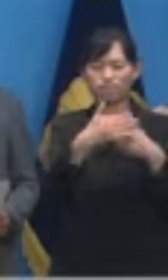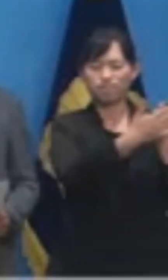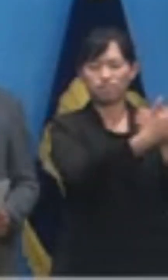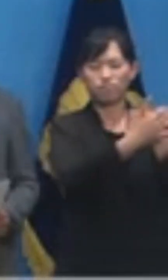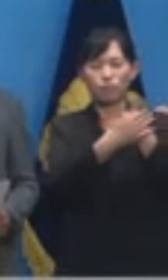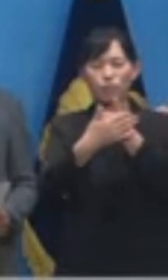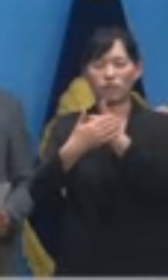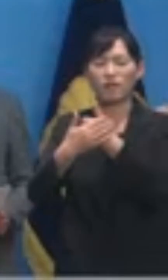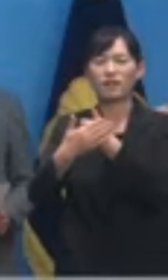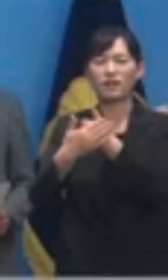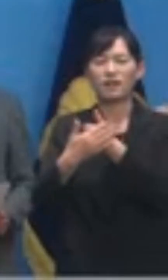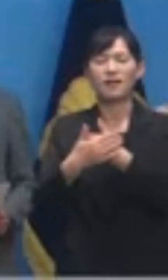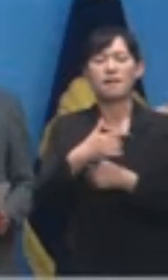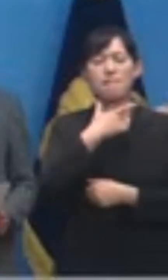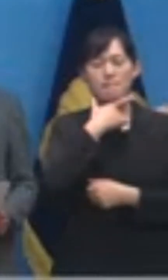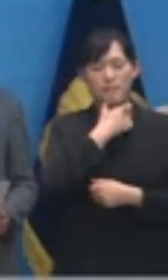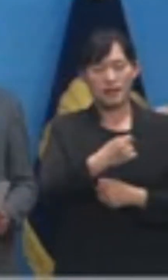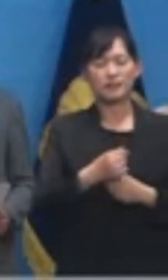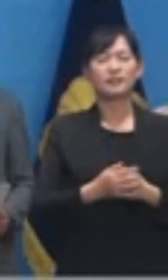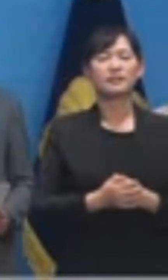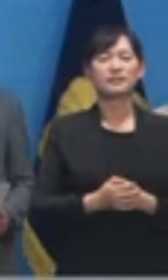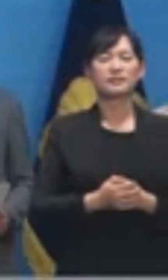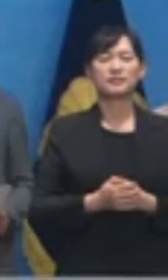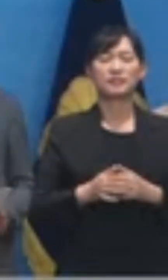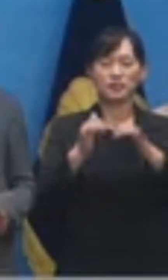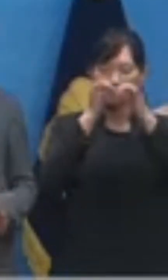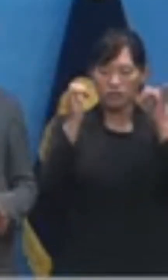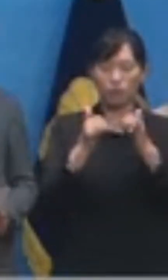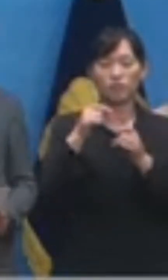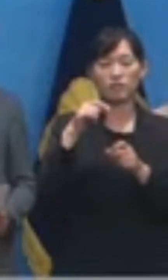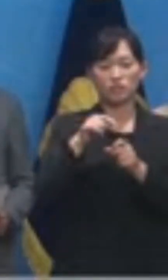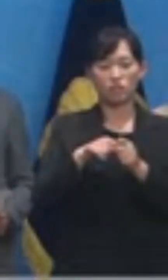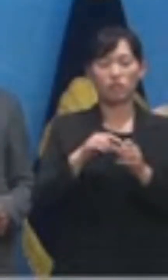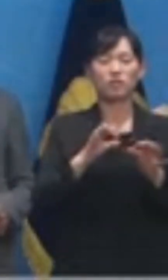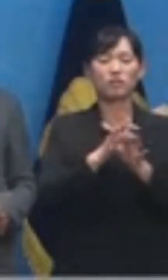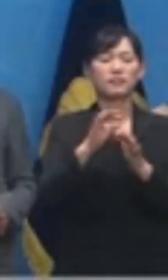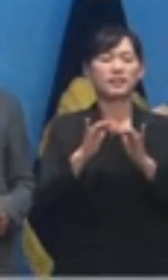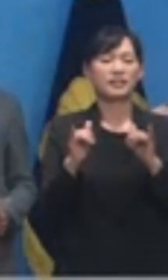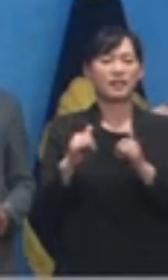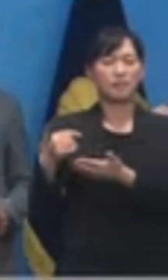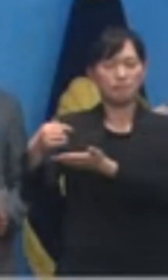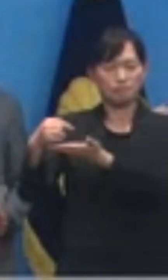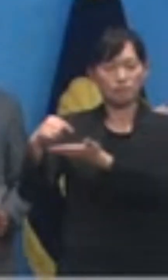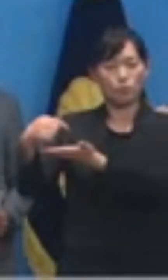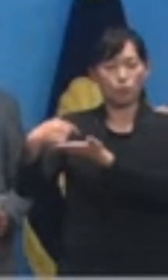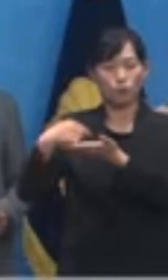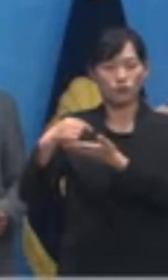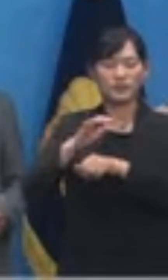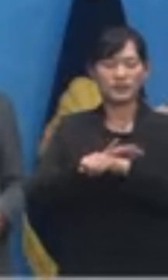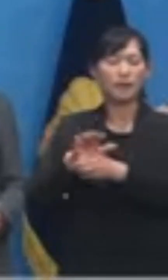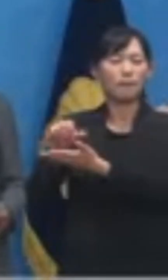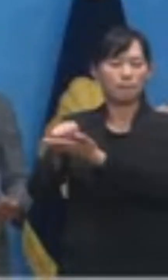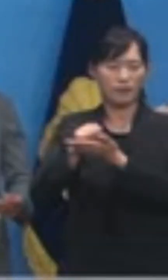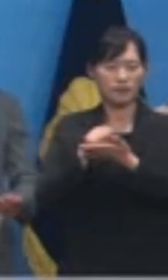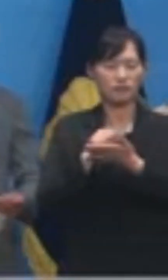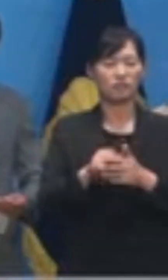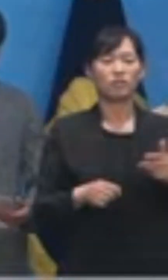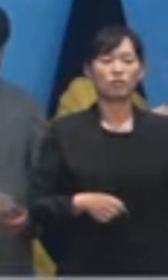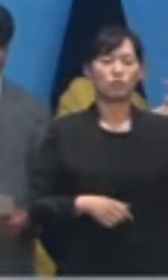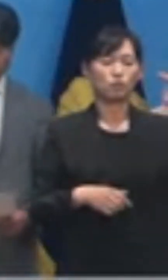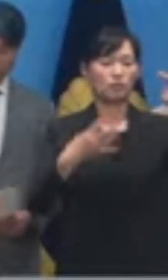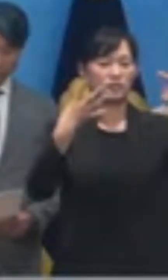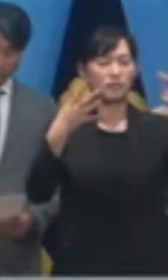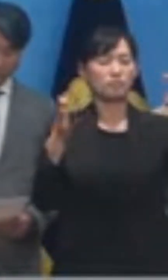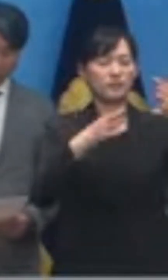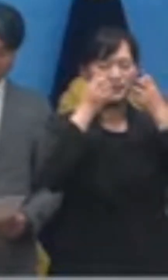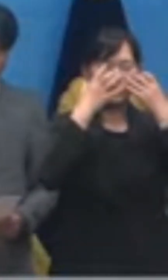뒷받침해 주기를 바란다라는 사회적 경제인들의 요구를 잘 받겠습니다. 이제 6월 4일부터